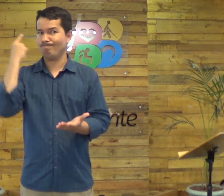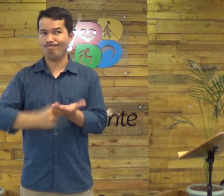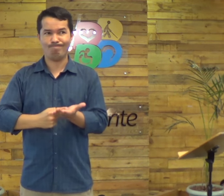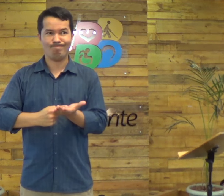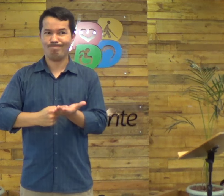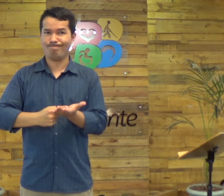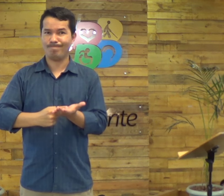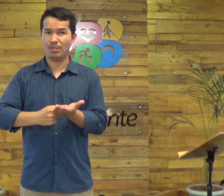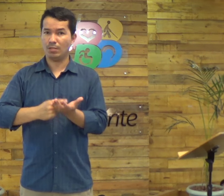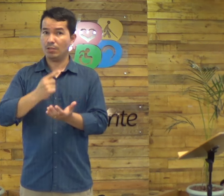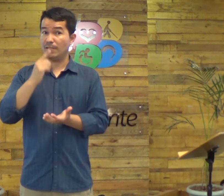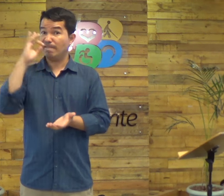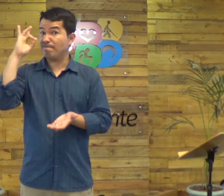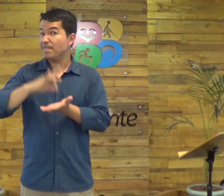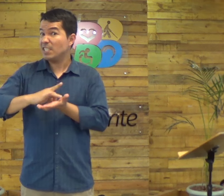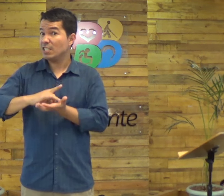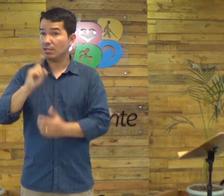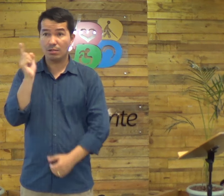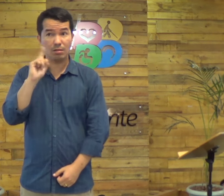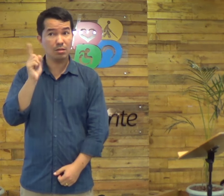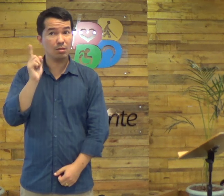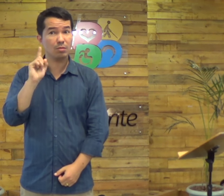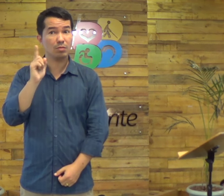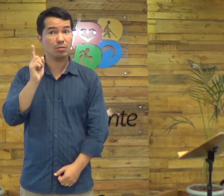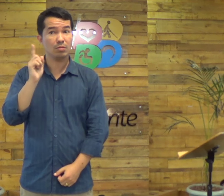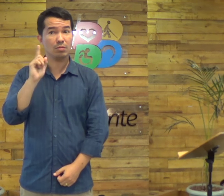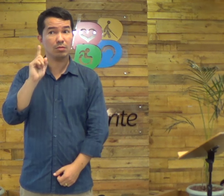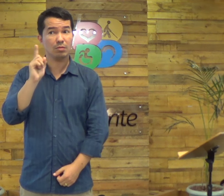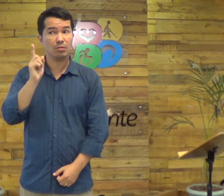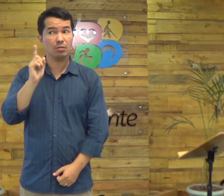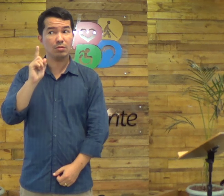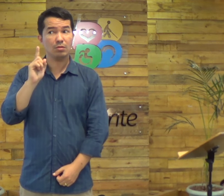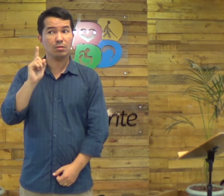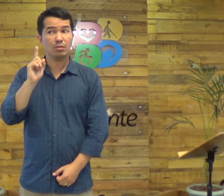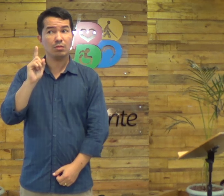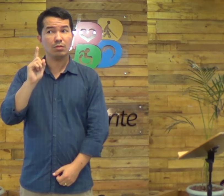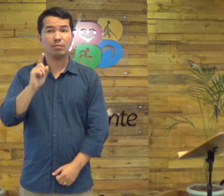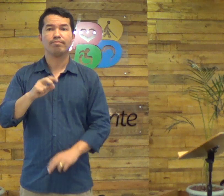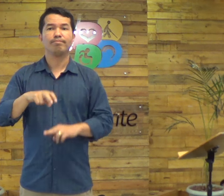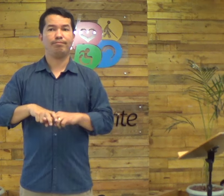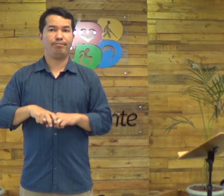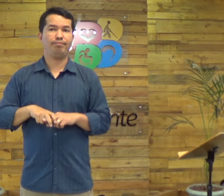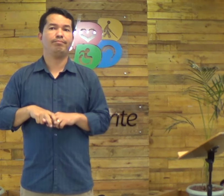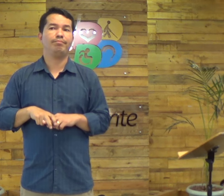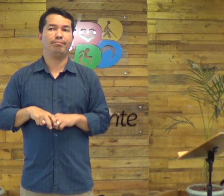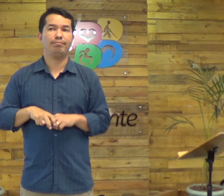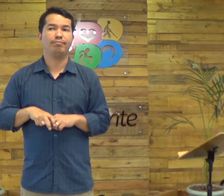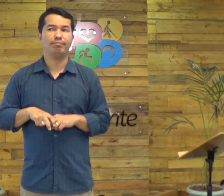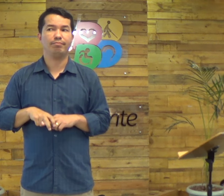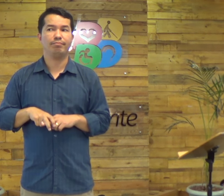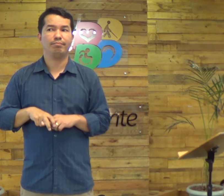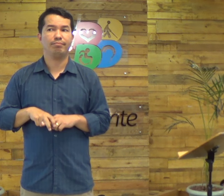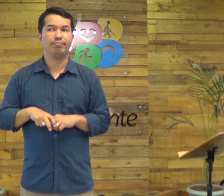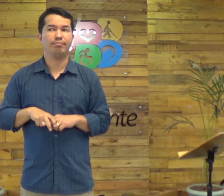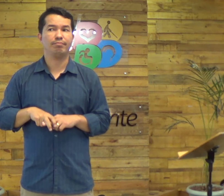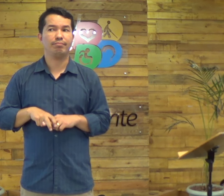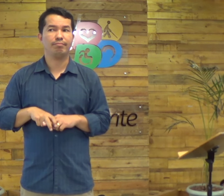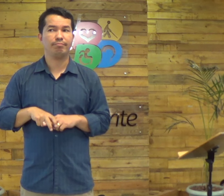se você marcar esse compromisso, pensa, que é uma coisa bem, verdadeira, se você não quiser, você